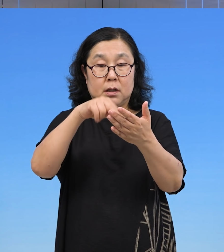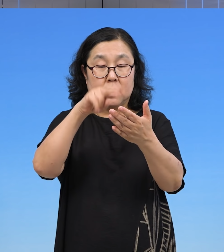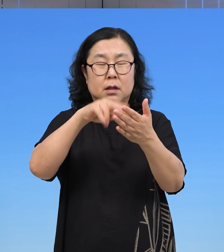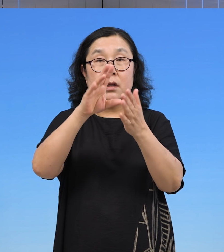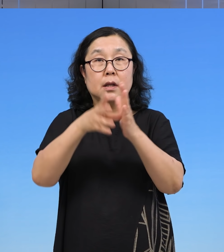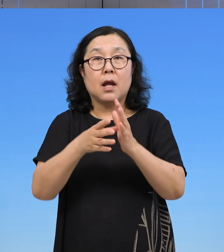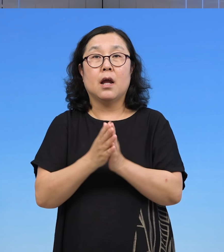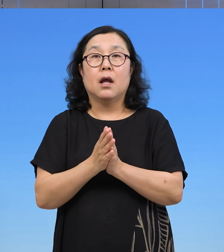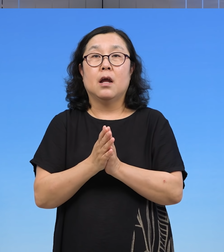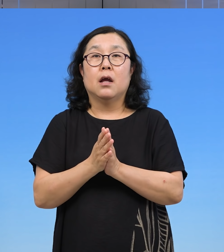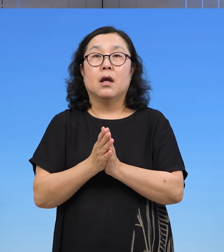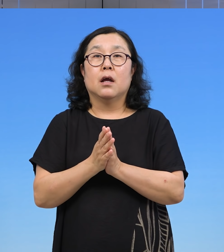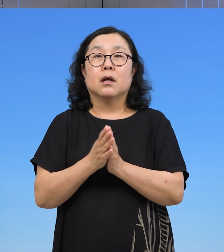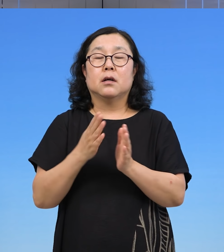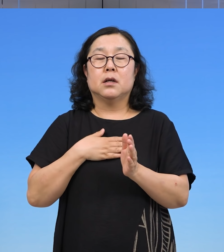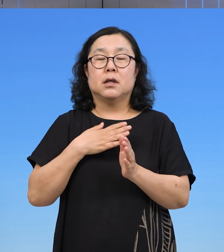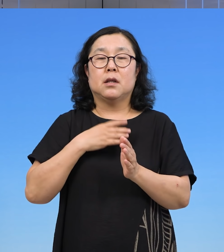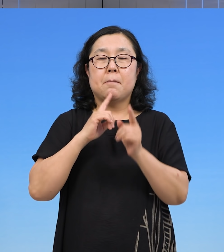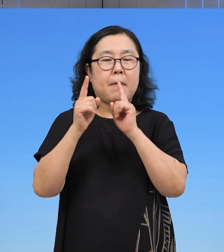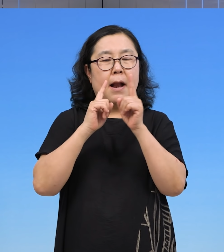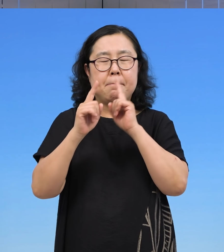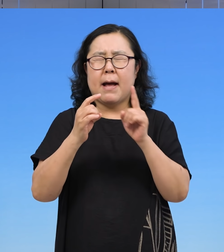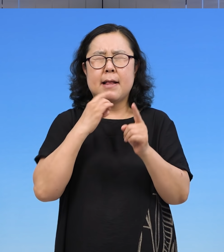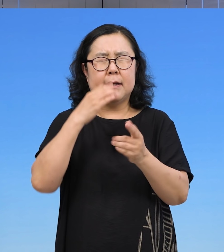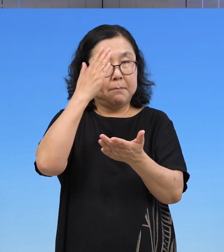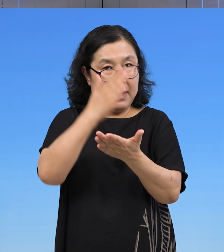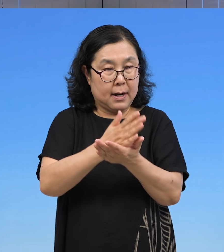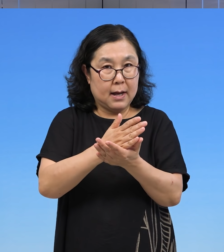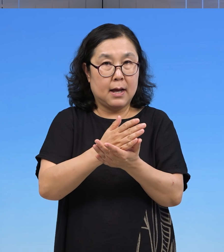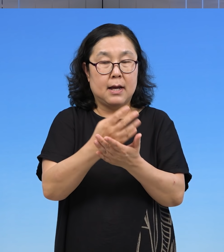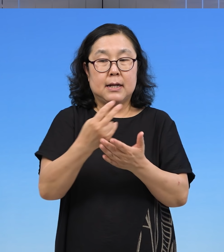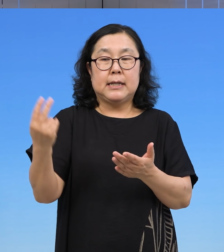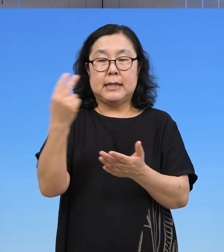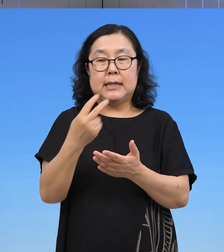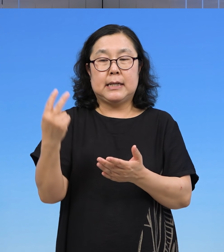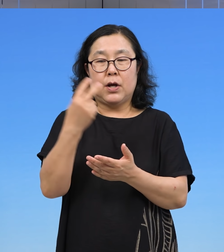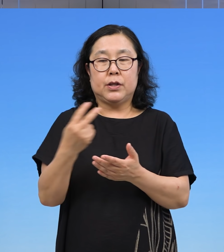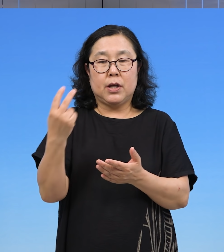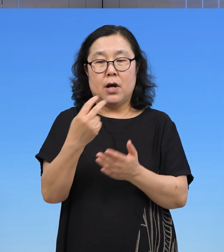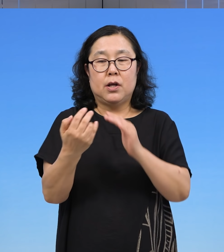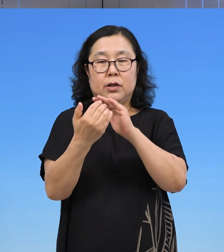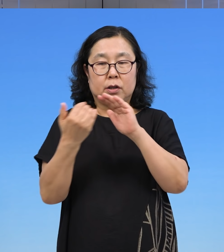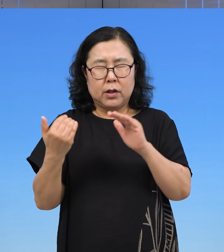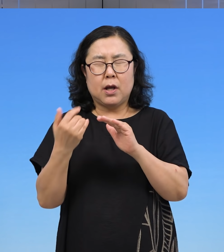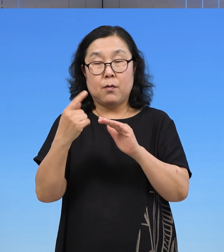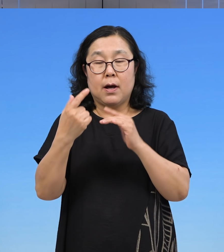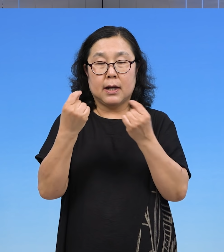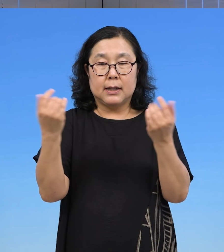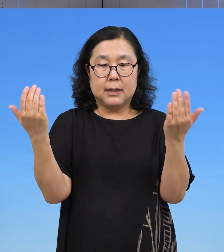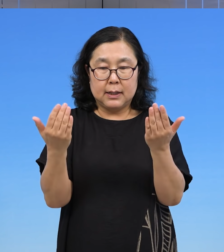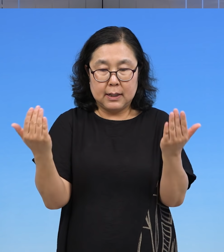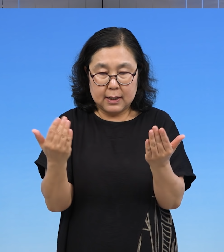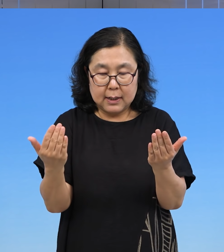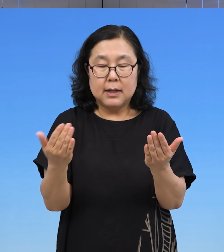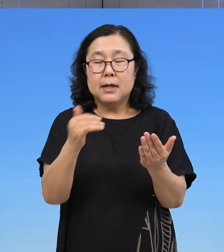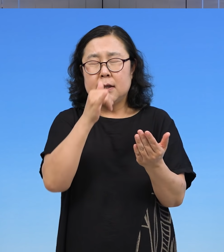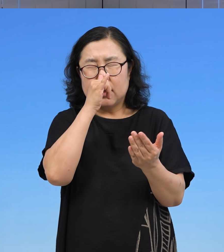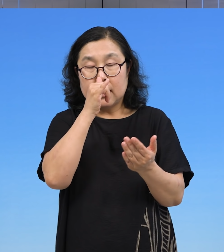본문 가지고 설교할 때 그 캐캐무건 이론만 갖고 떠들지 마라 2000년 전에 이런 일이 있었다는 걸 소개하는 그런